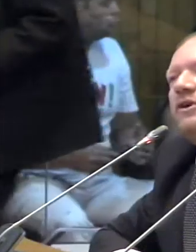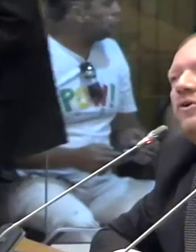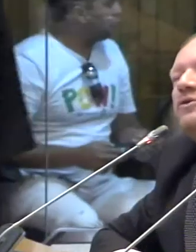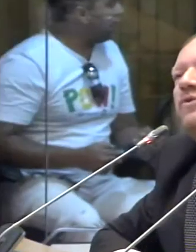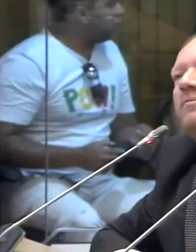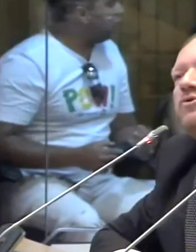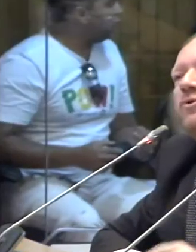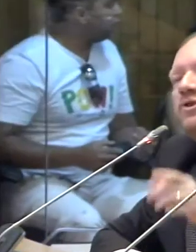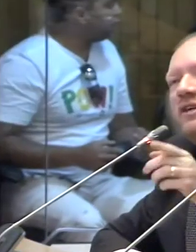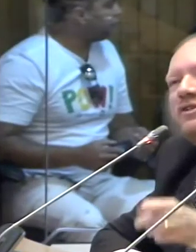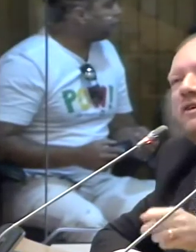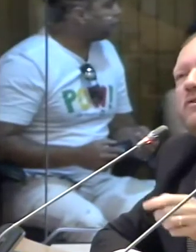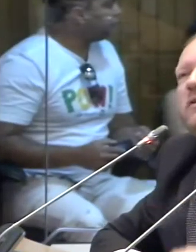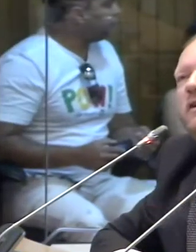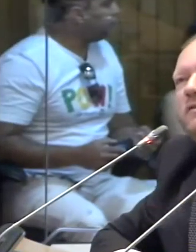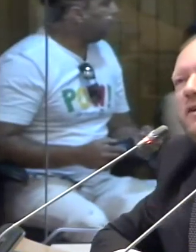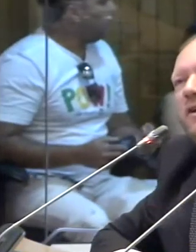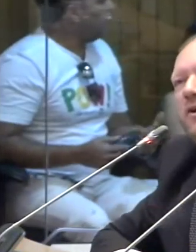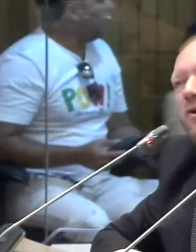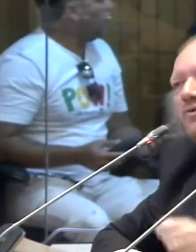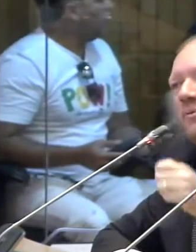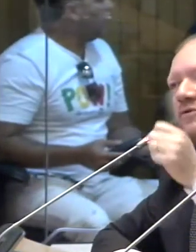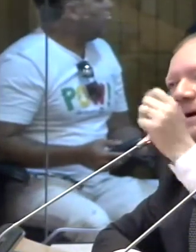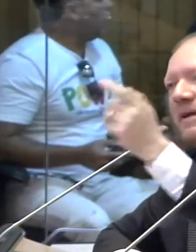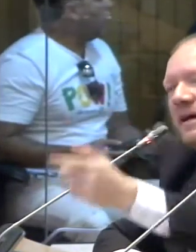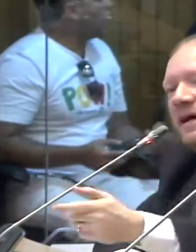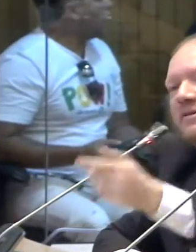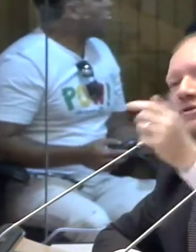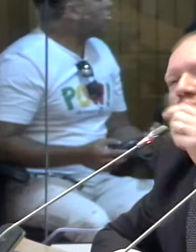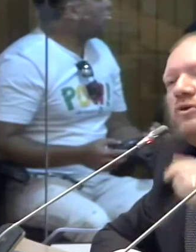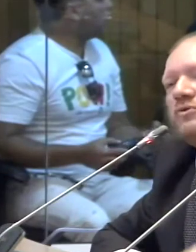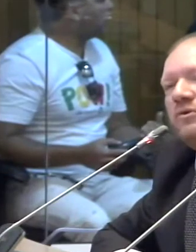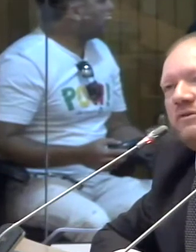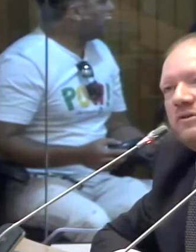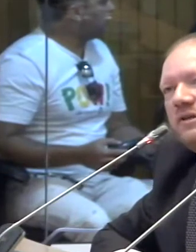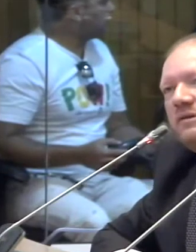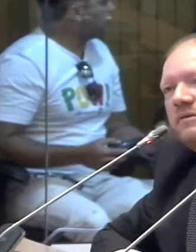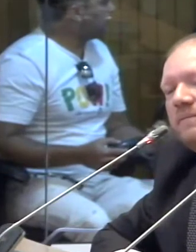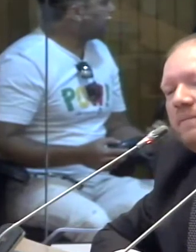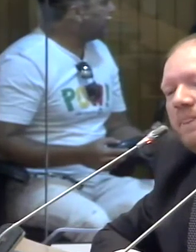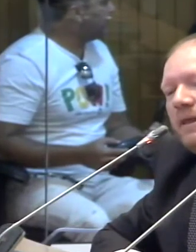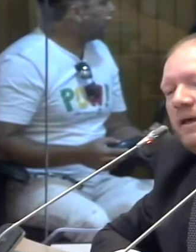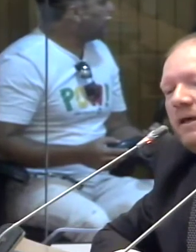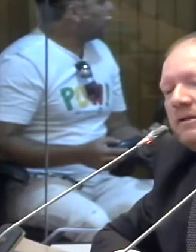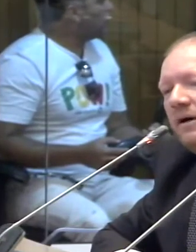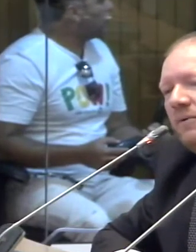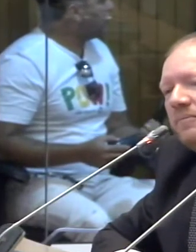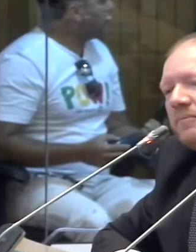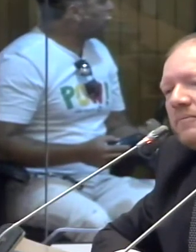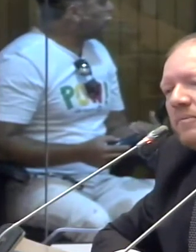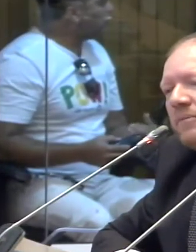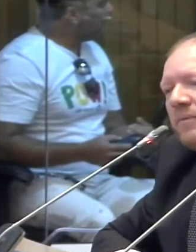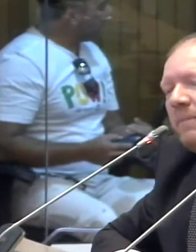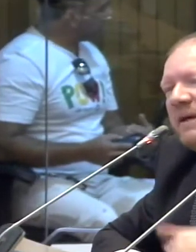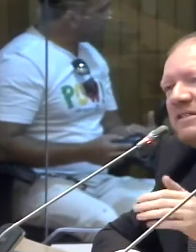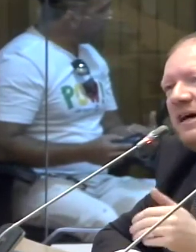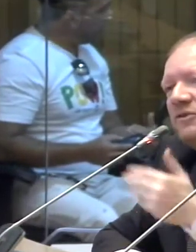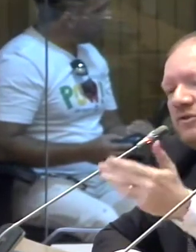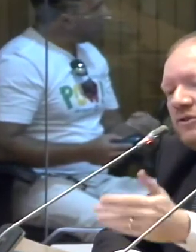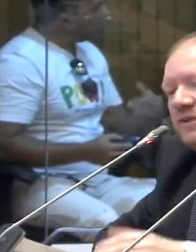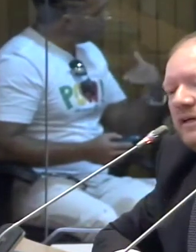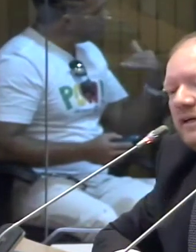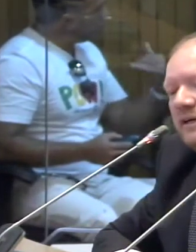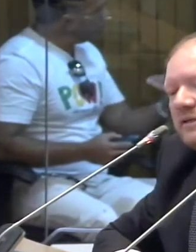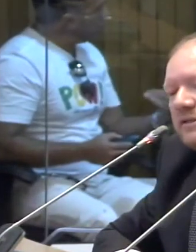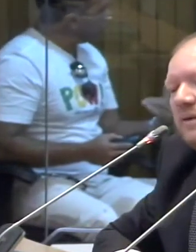na gente que nós vamos constranger vocês, que nós vamos fabricar decisões contra vocês. Então,